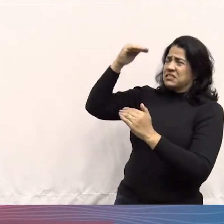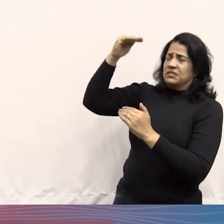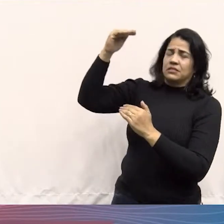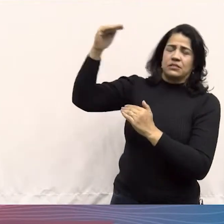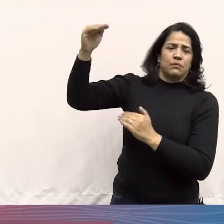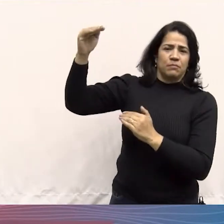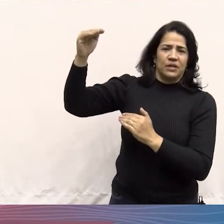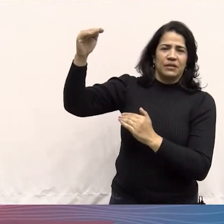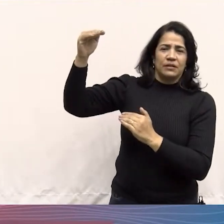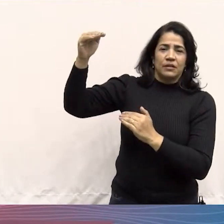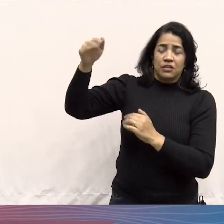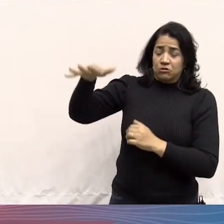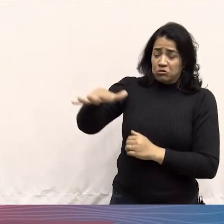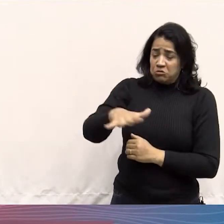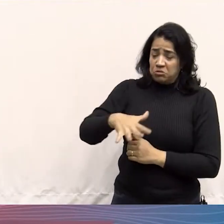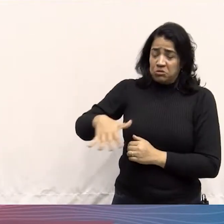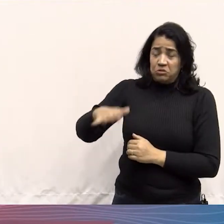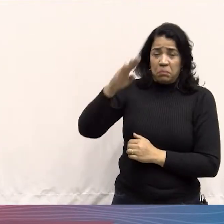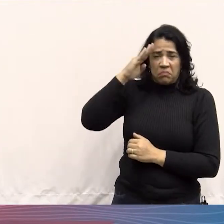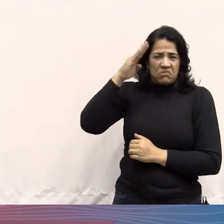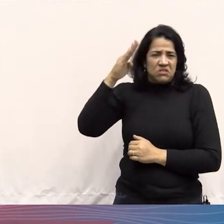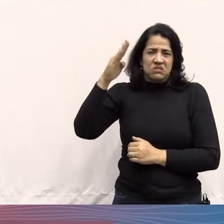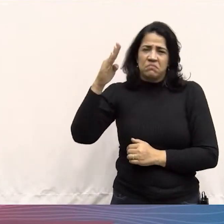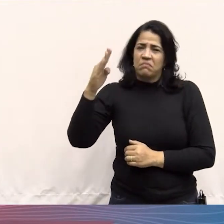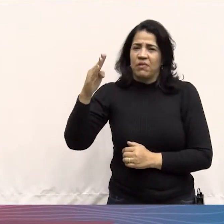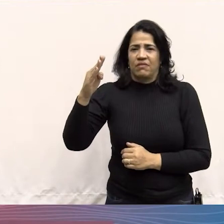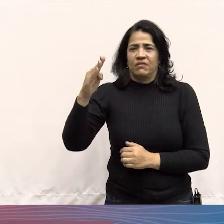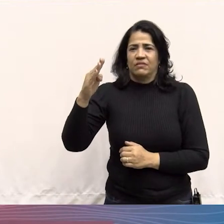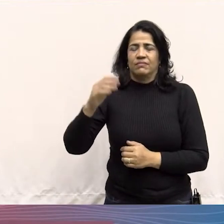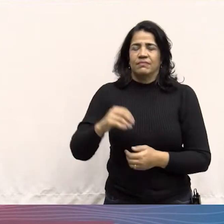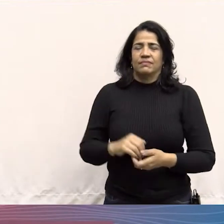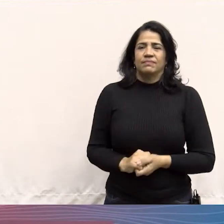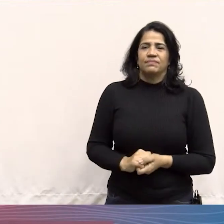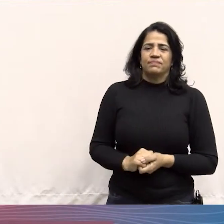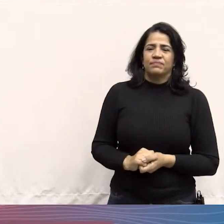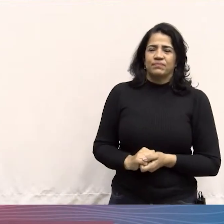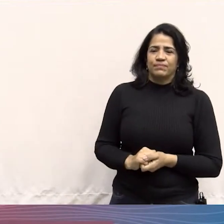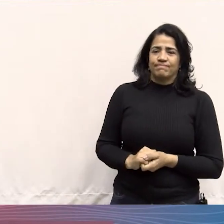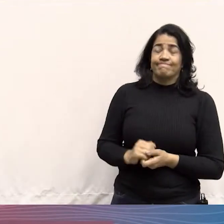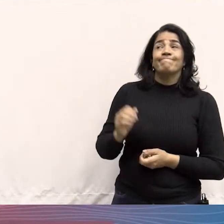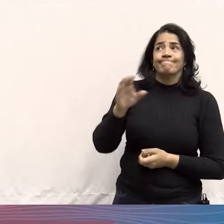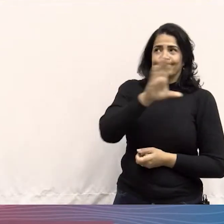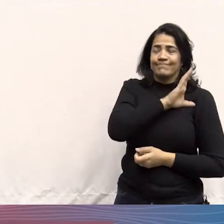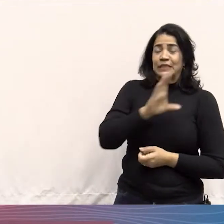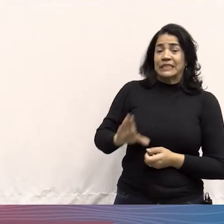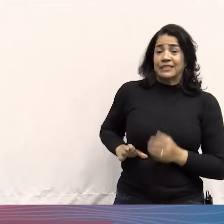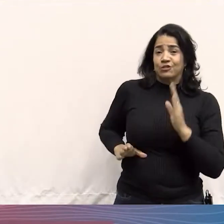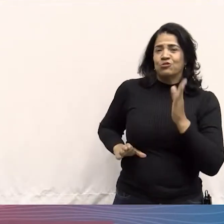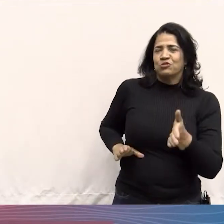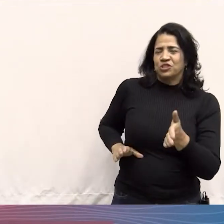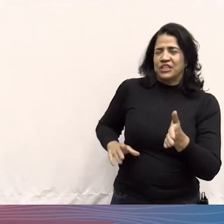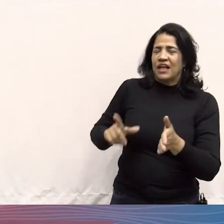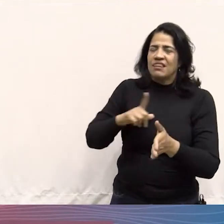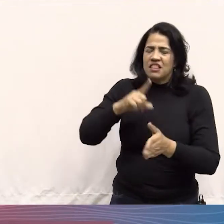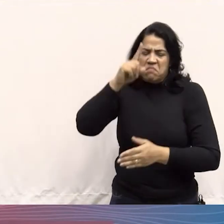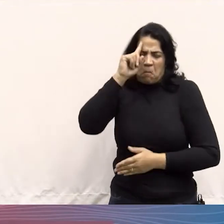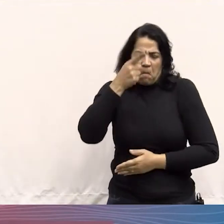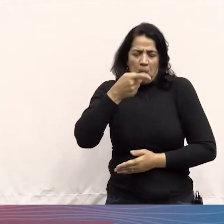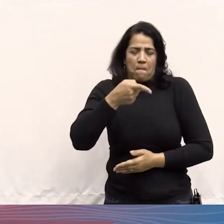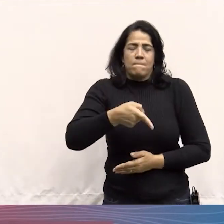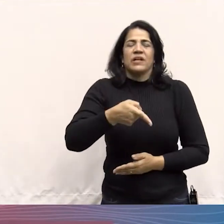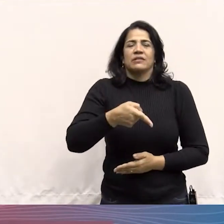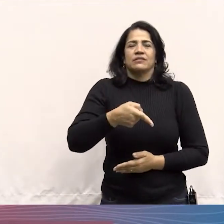Não tem mais. Ele é acima deles. Eles têm autoridade. Mas o Senhor